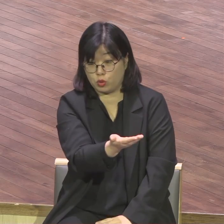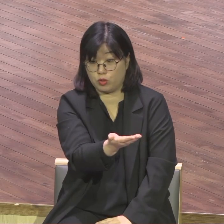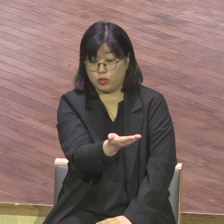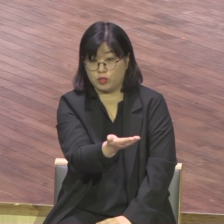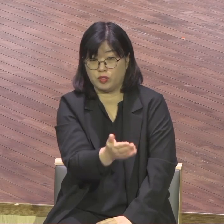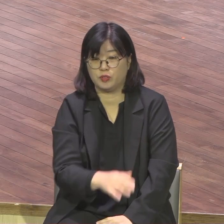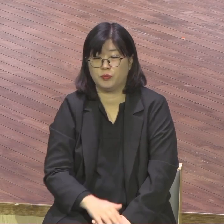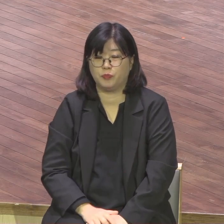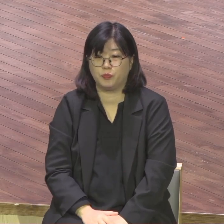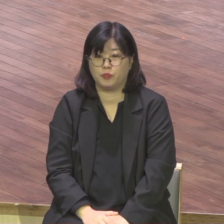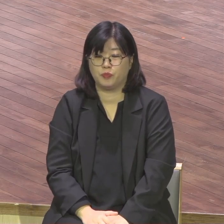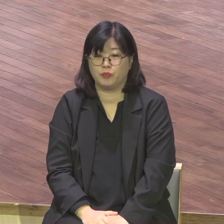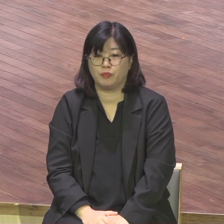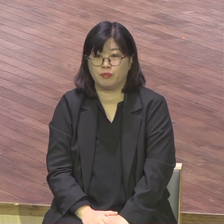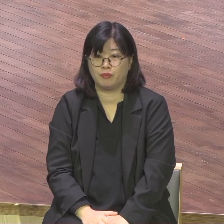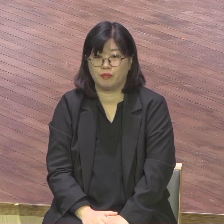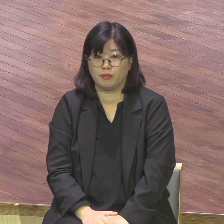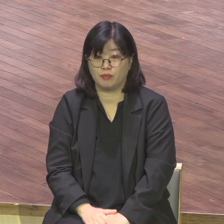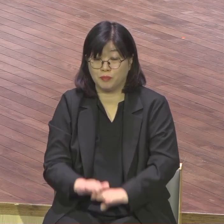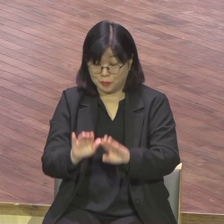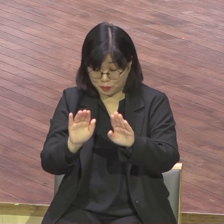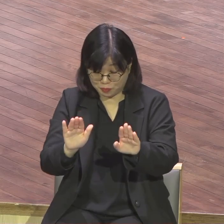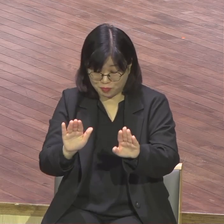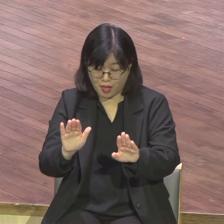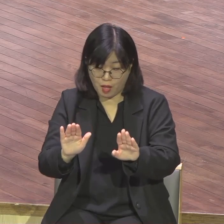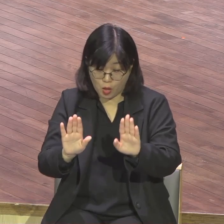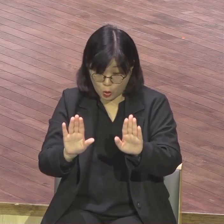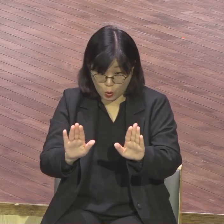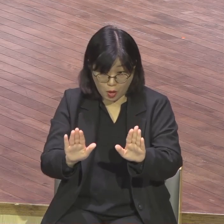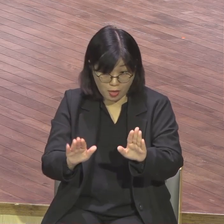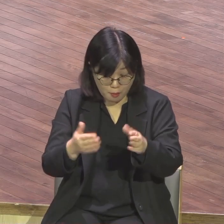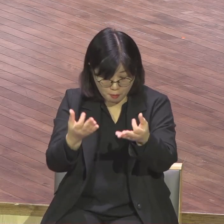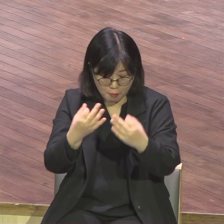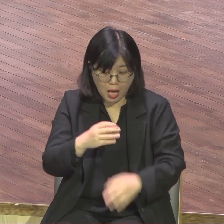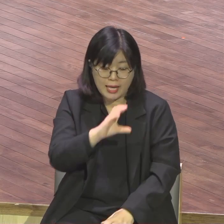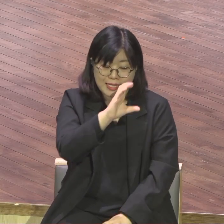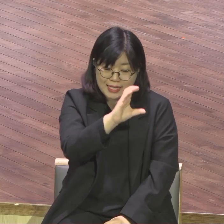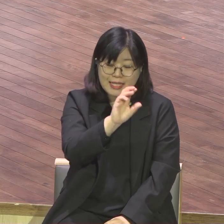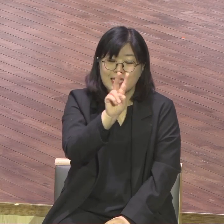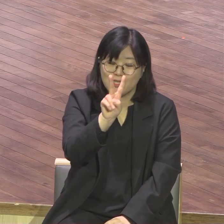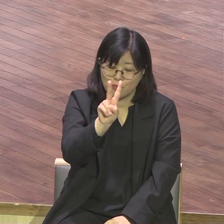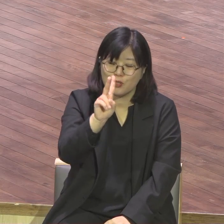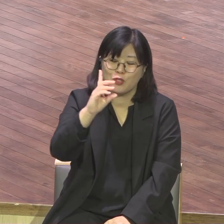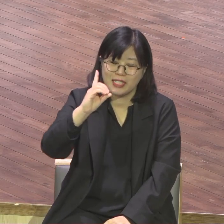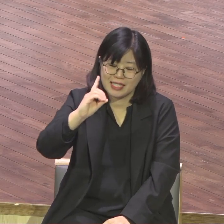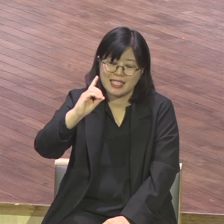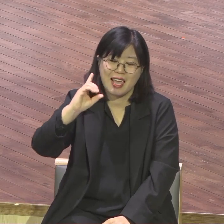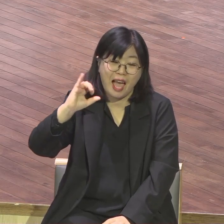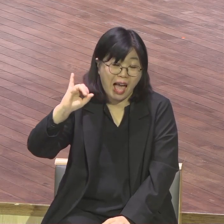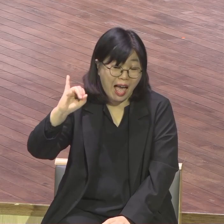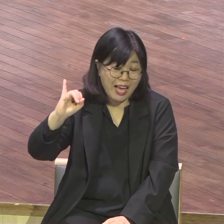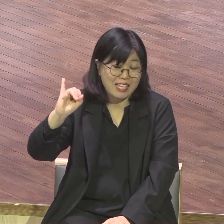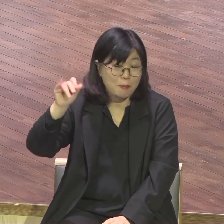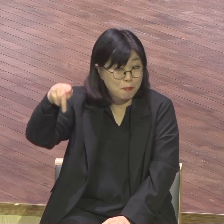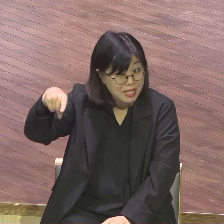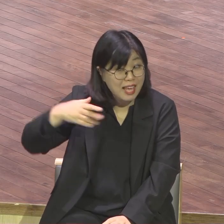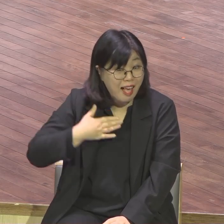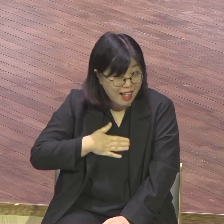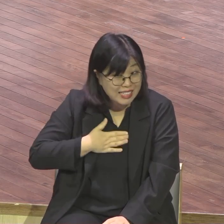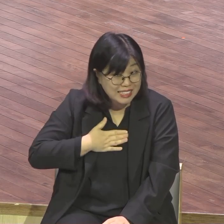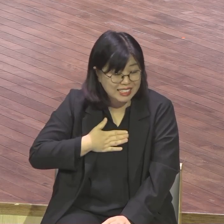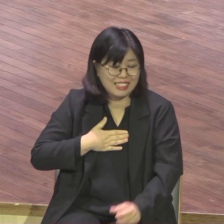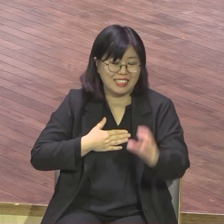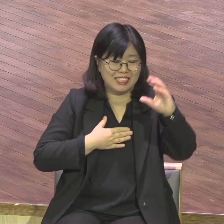CVD, IPA, 결국 결론이 뭐냐? Practice. 행함이에요, 행함. 행해라. 이